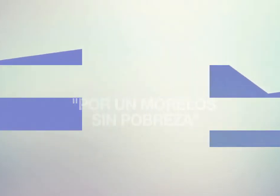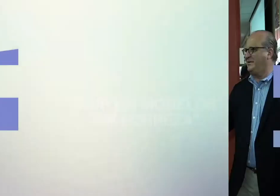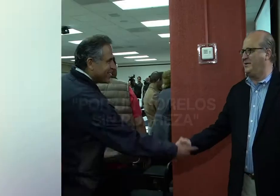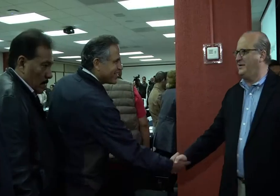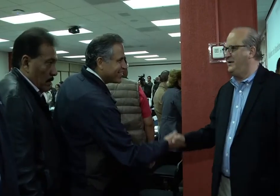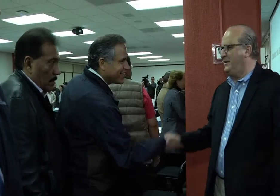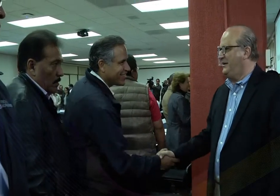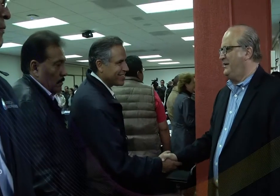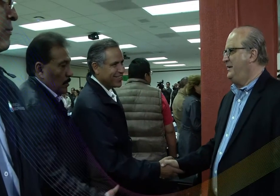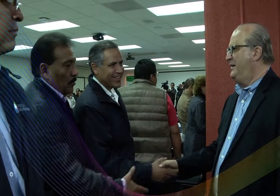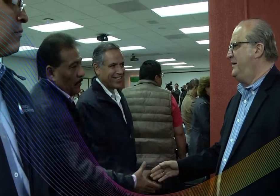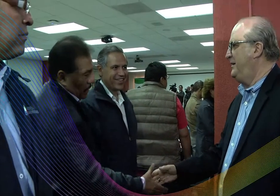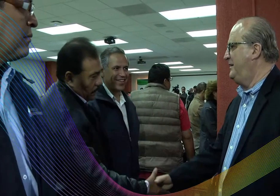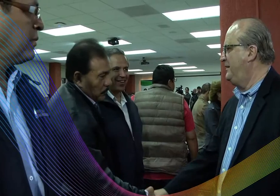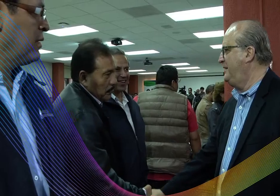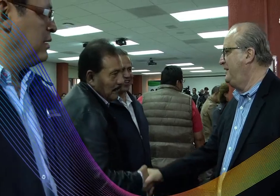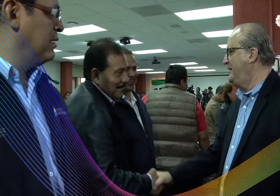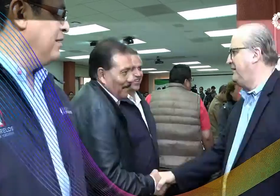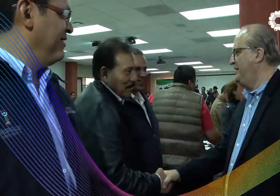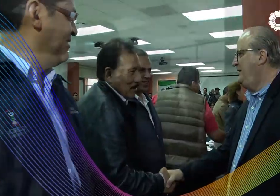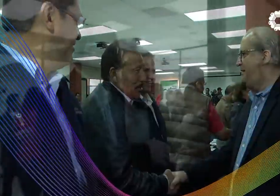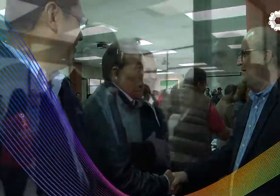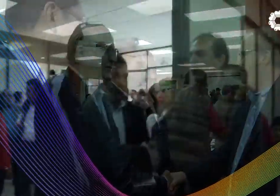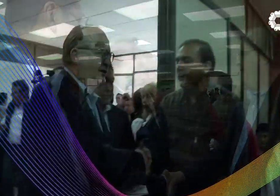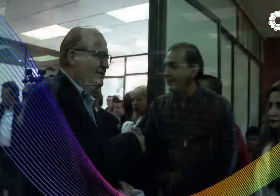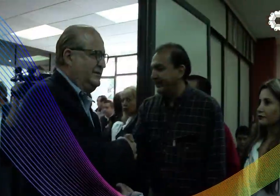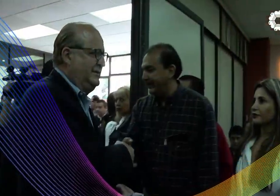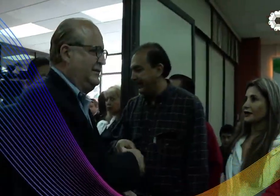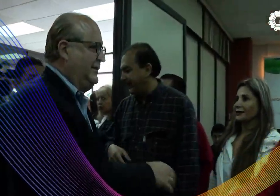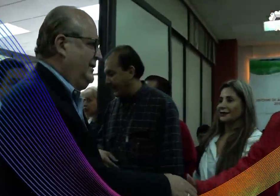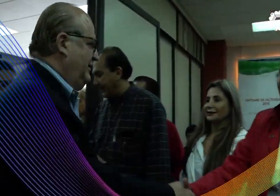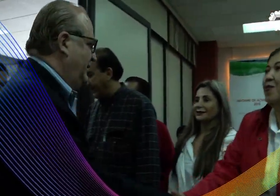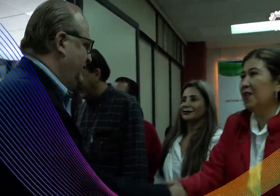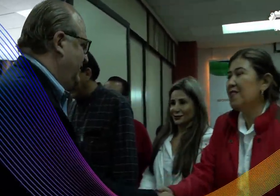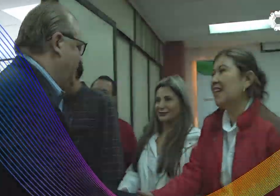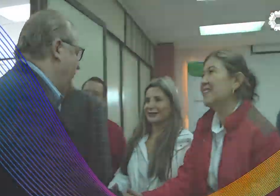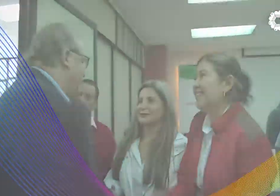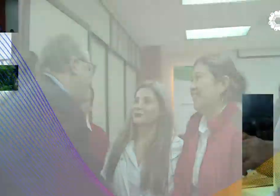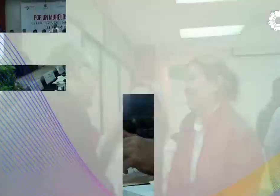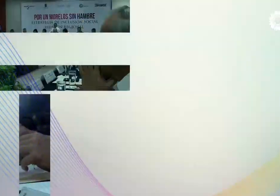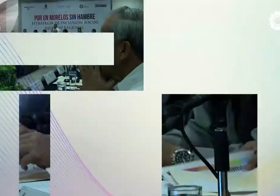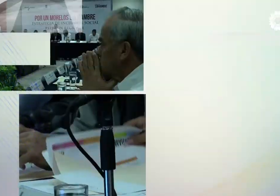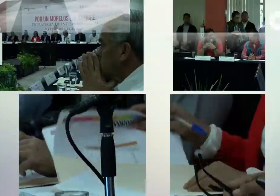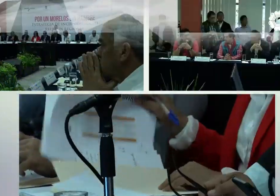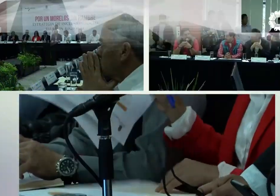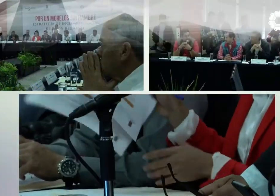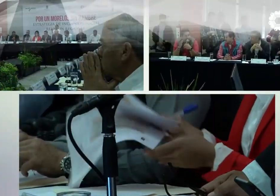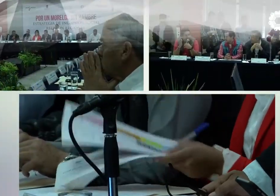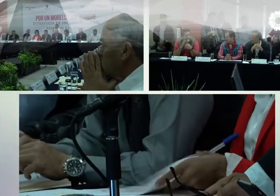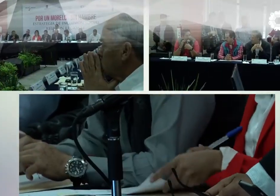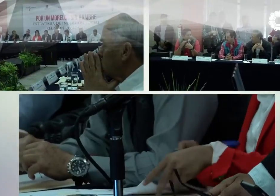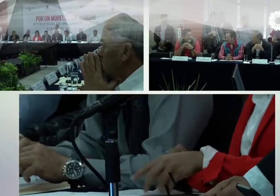Podemos lograr cobertura al 100%, cumplir metas en las siguientes materias. Podemos tener de aquí a julio al 100% de